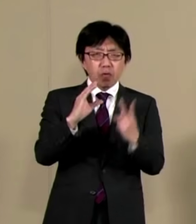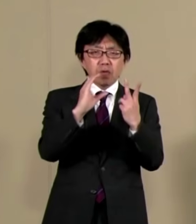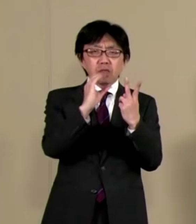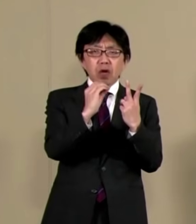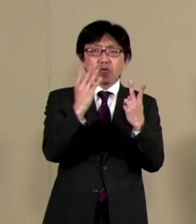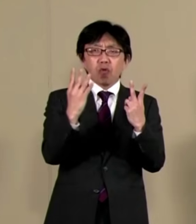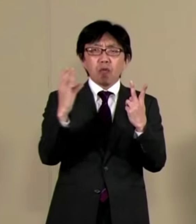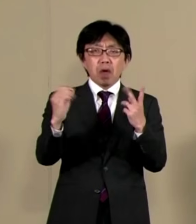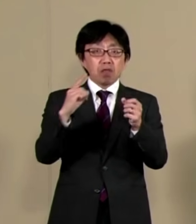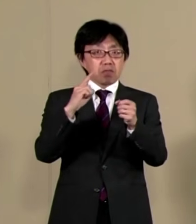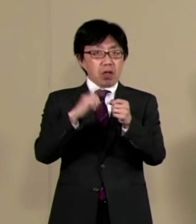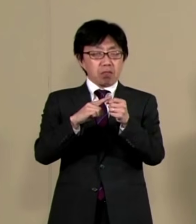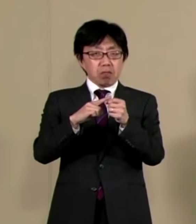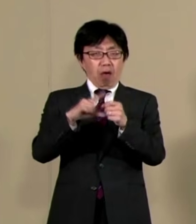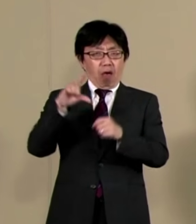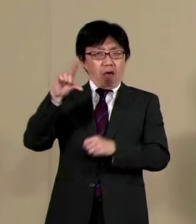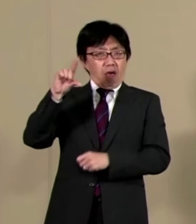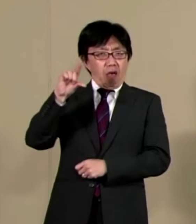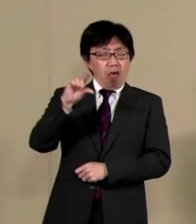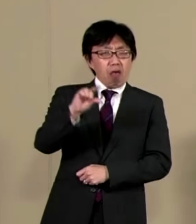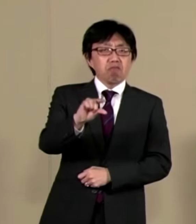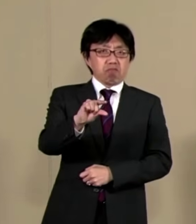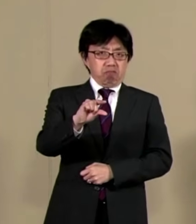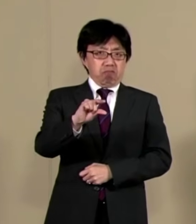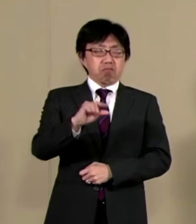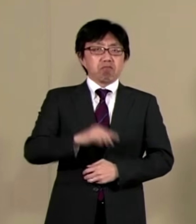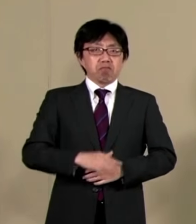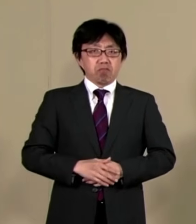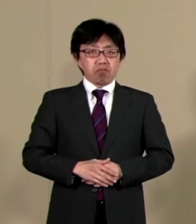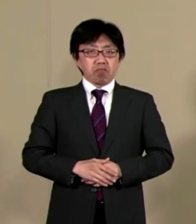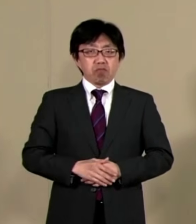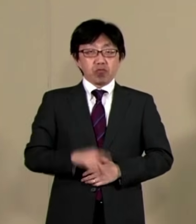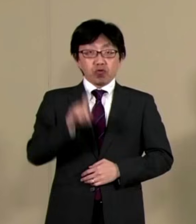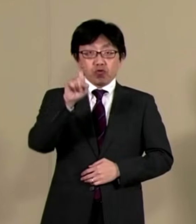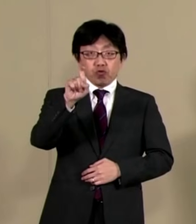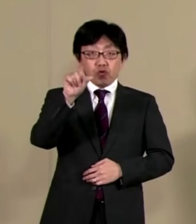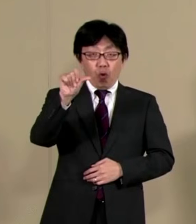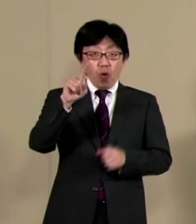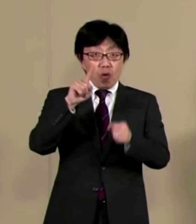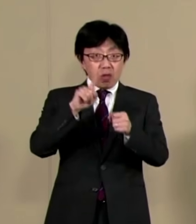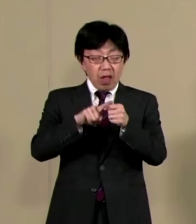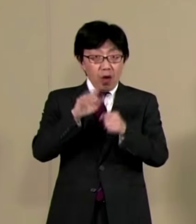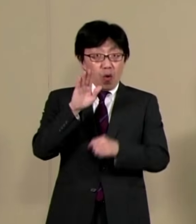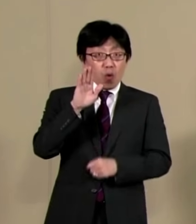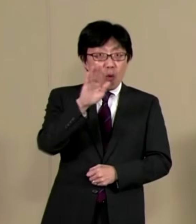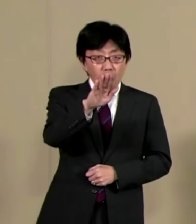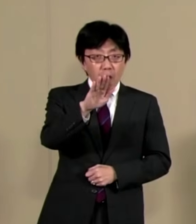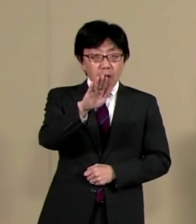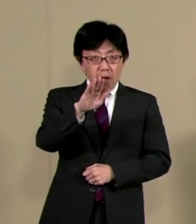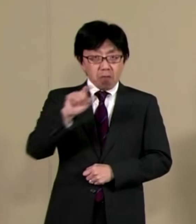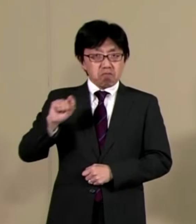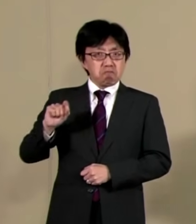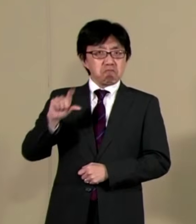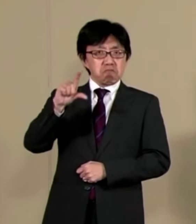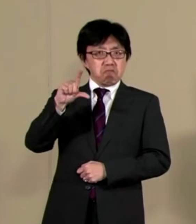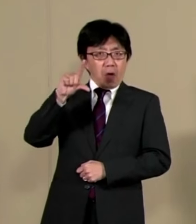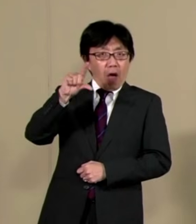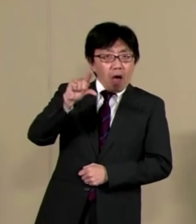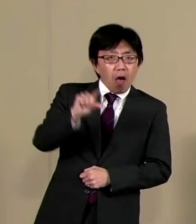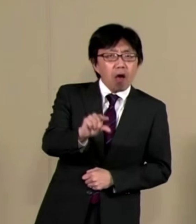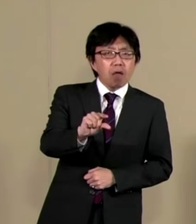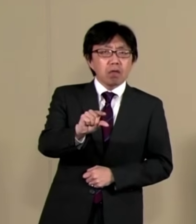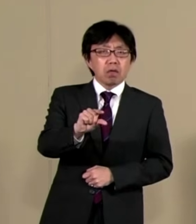に人口は減り始めますあと15年も立てば全てが逆回転を始め